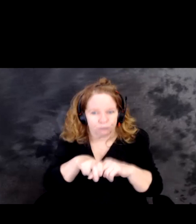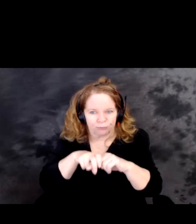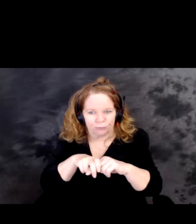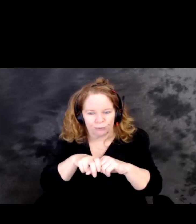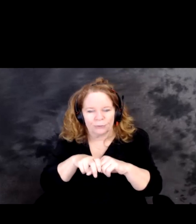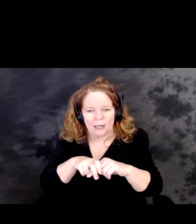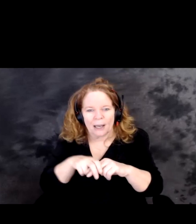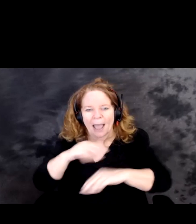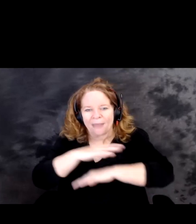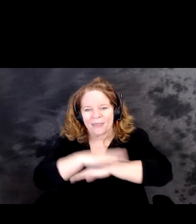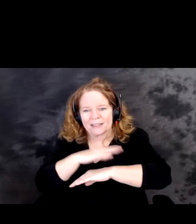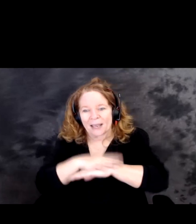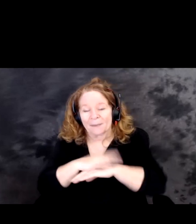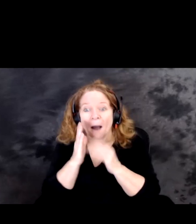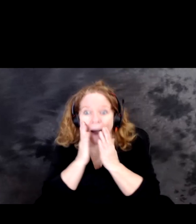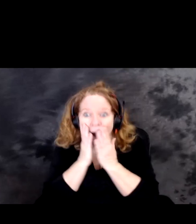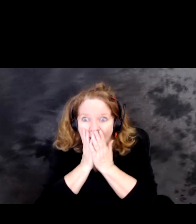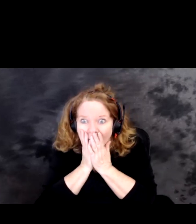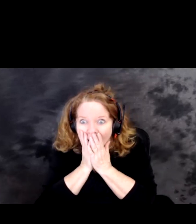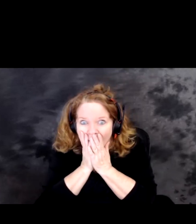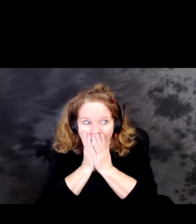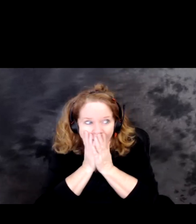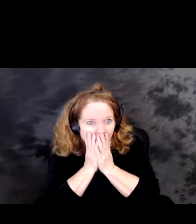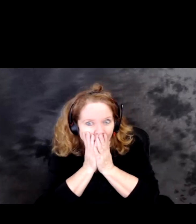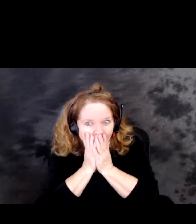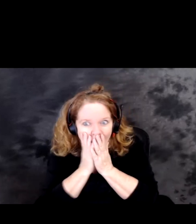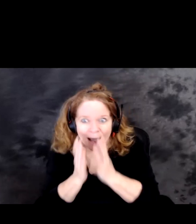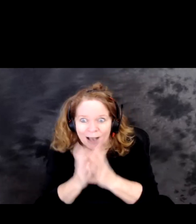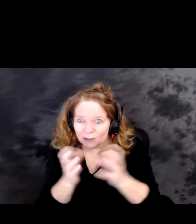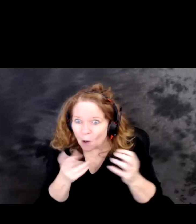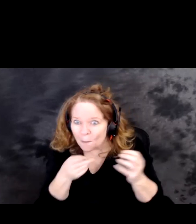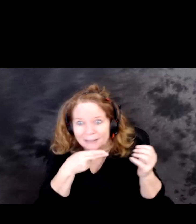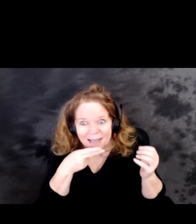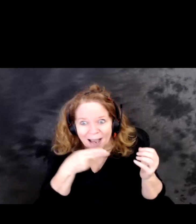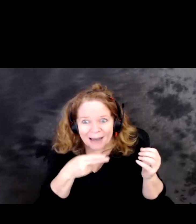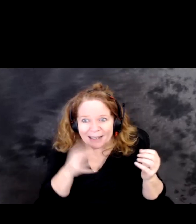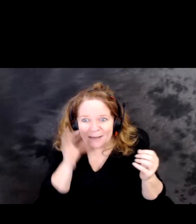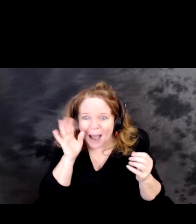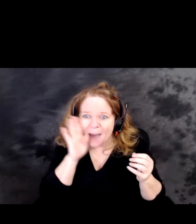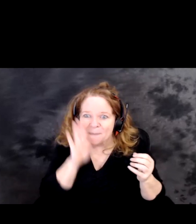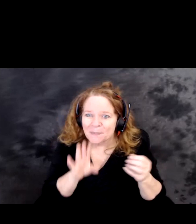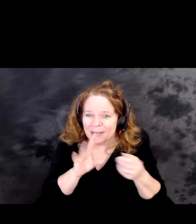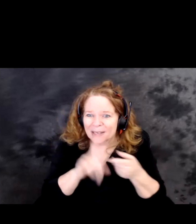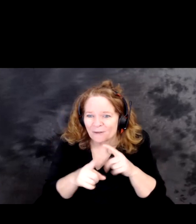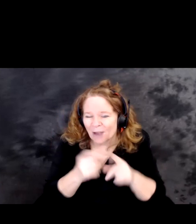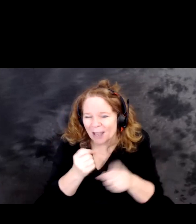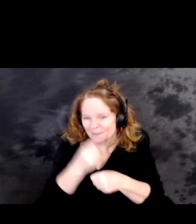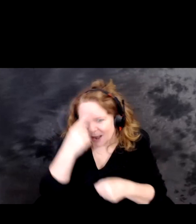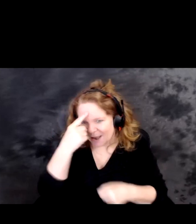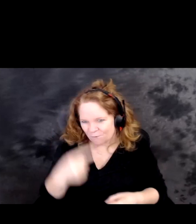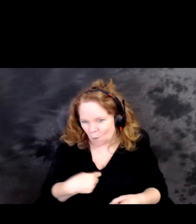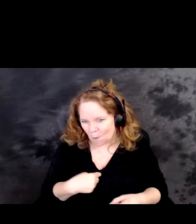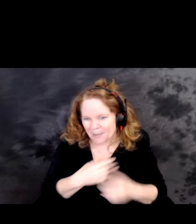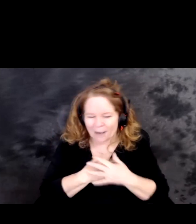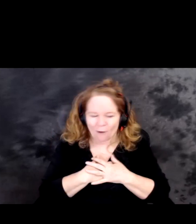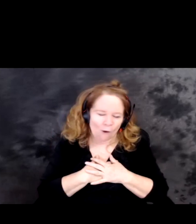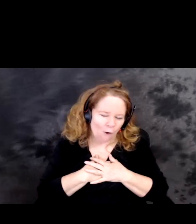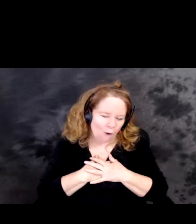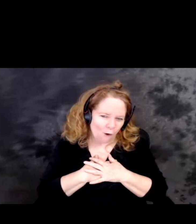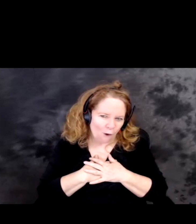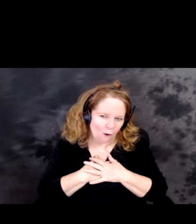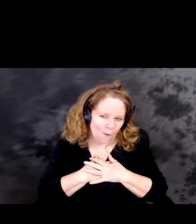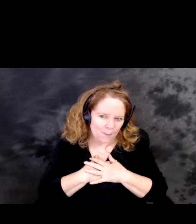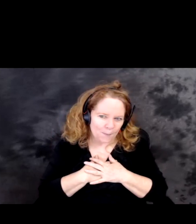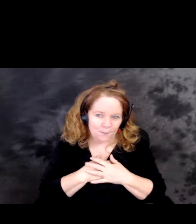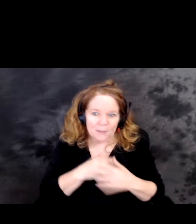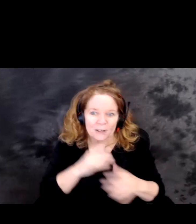sentarse en la gran silla. Toda la miel que han hecho mis amigas abejas, dijo la princesa